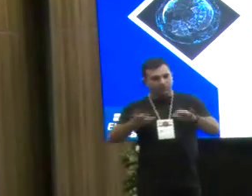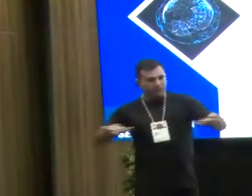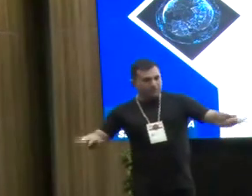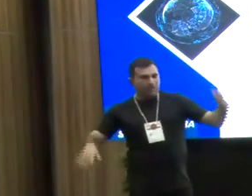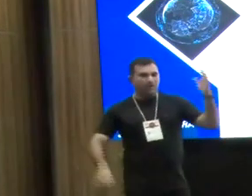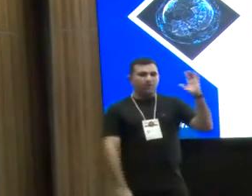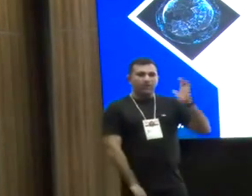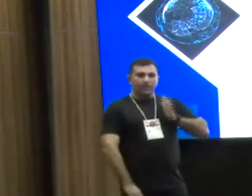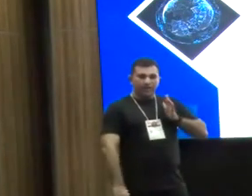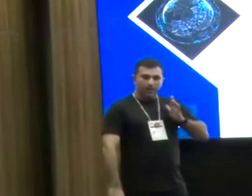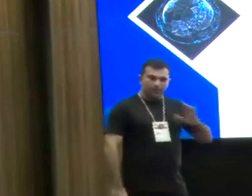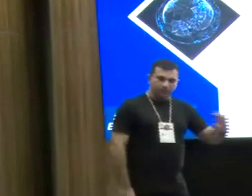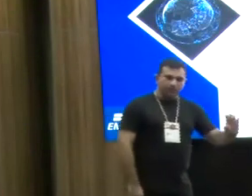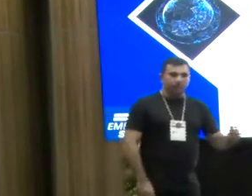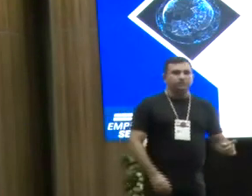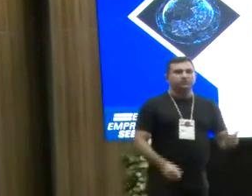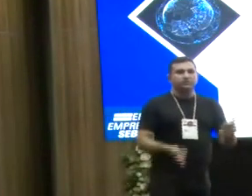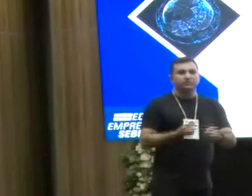ética,